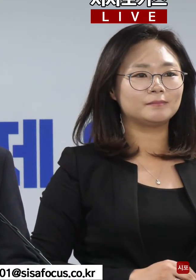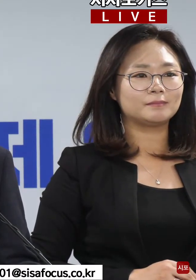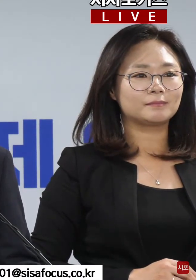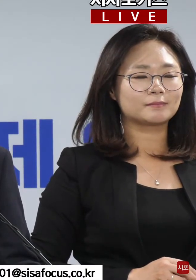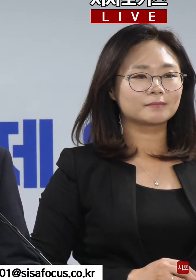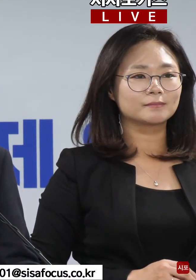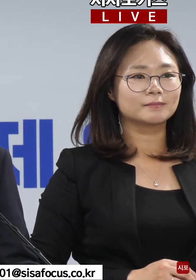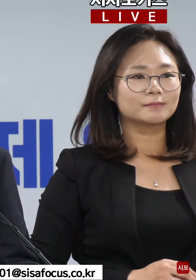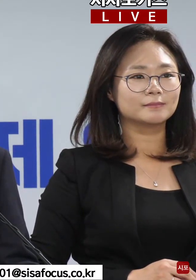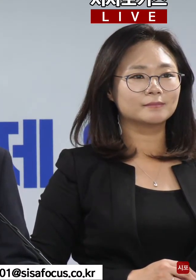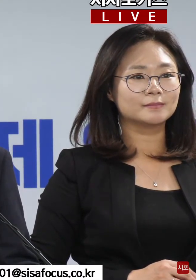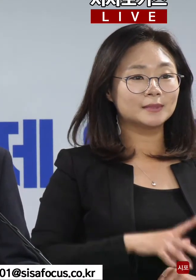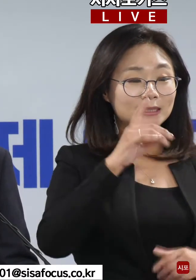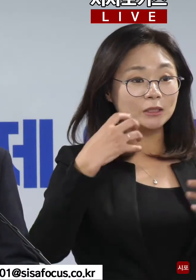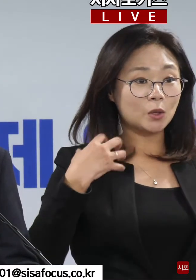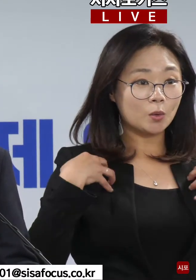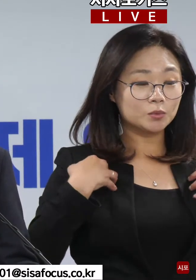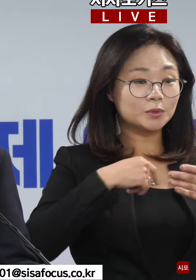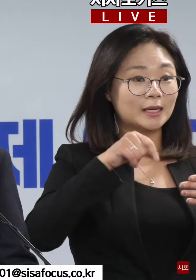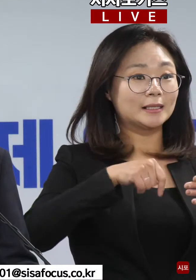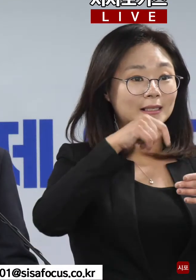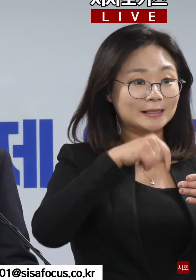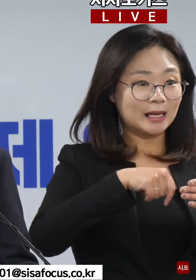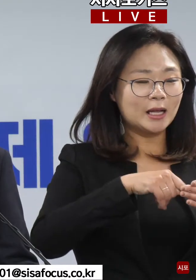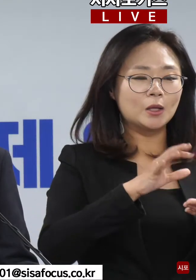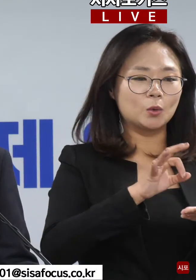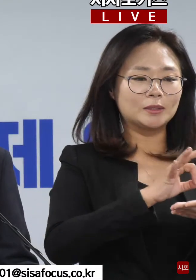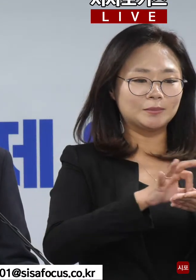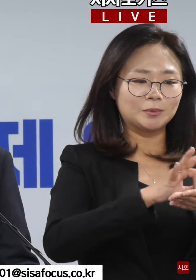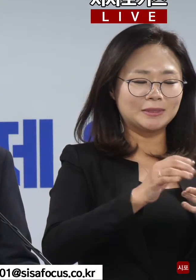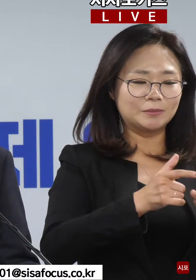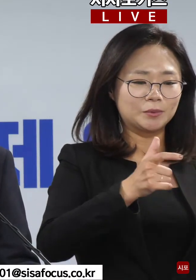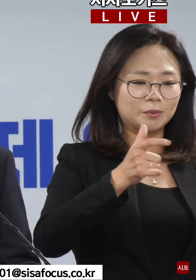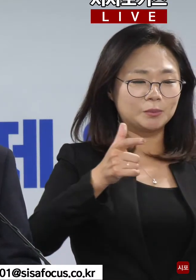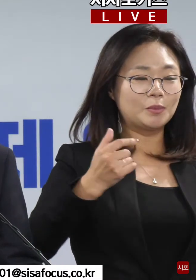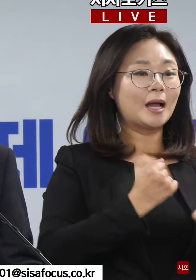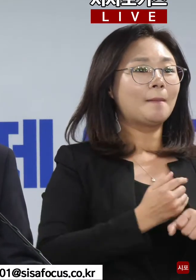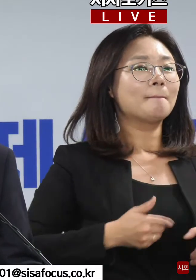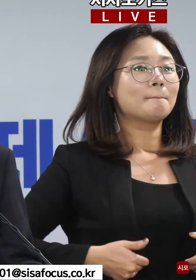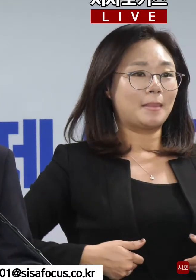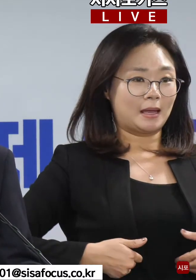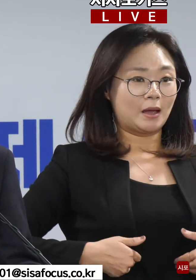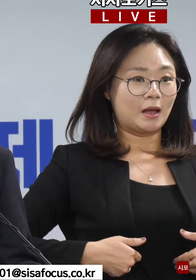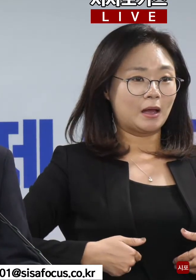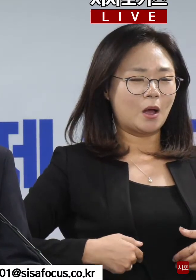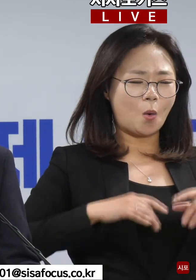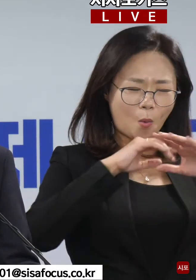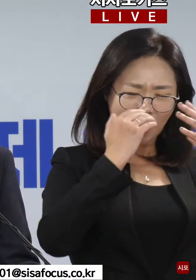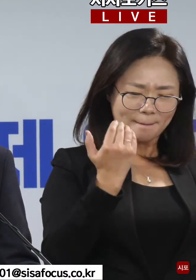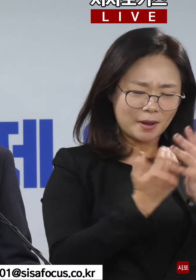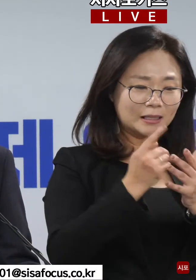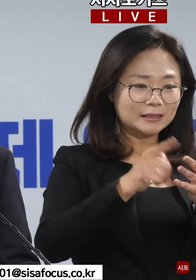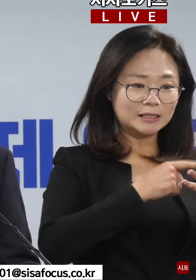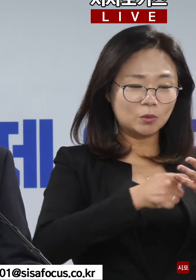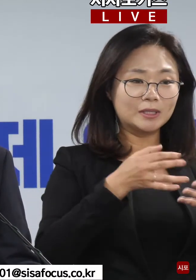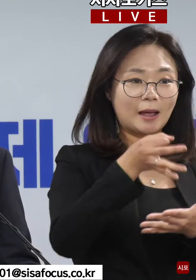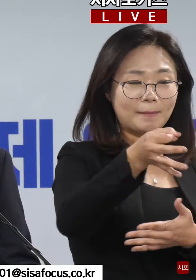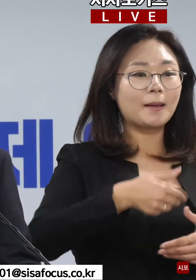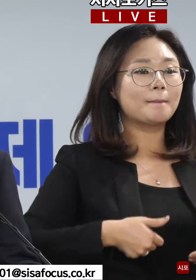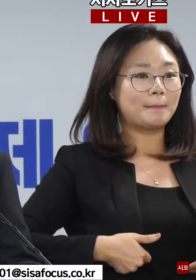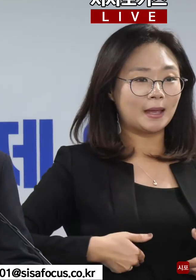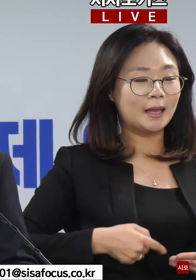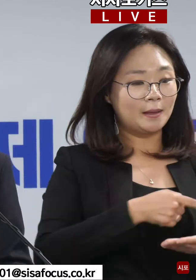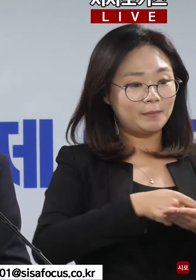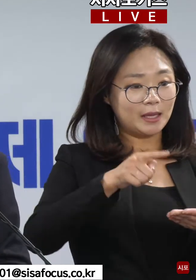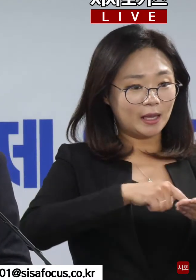때문에 어쨌든 정부에 계속 증액 지원, 더 완전한 지원, 또 그